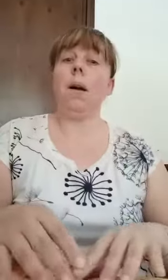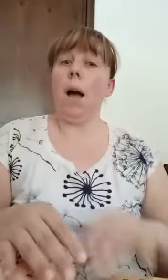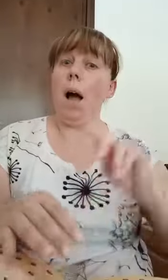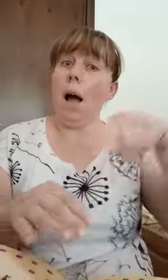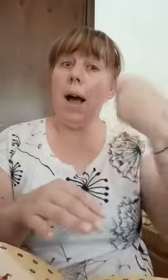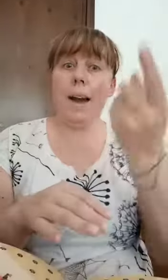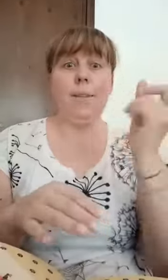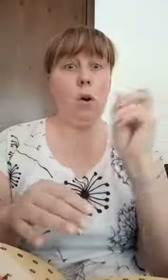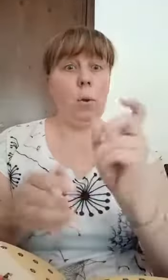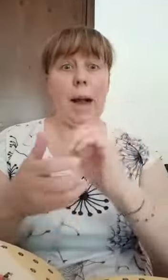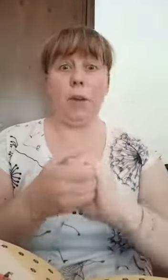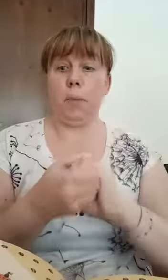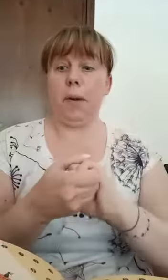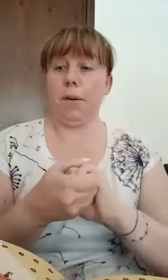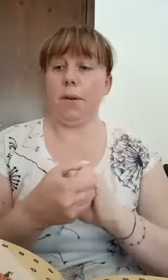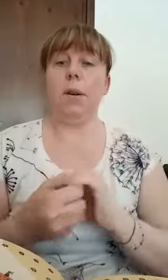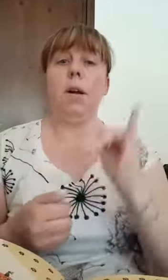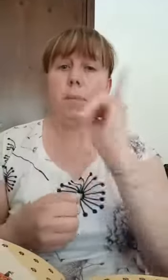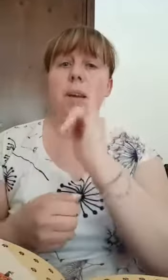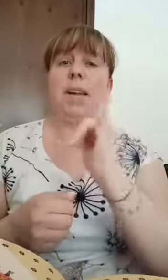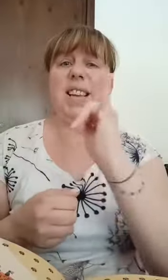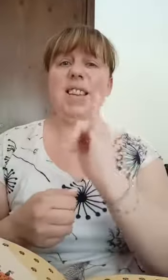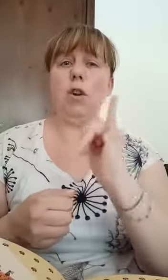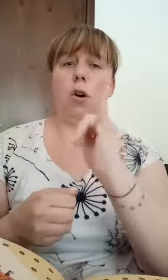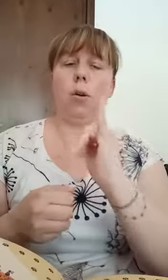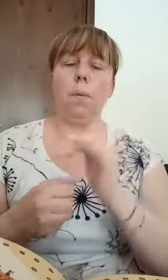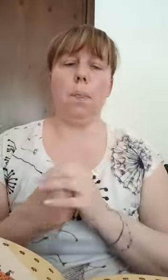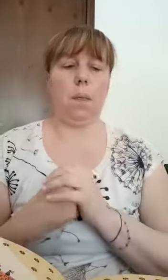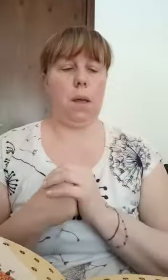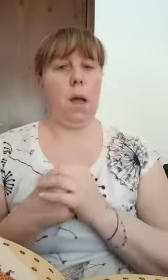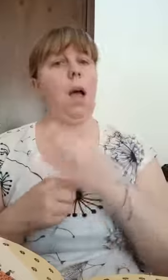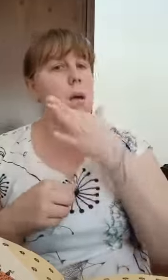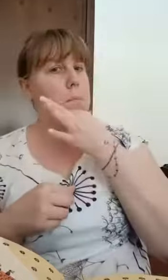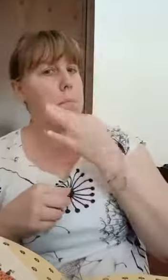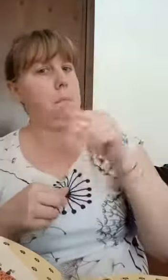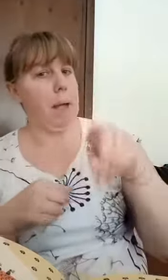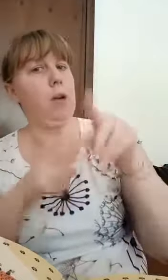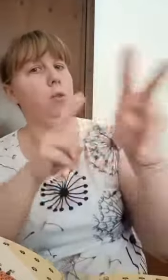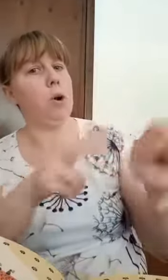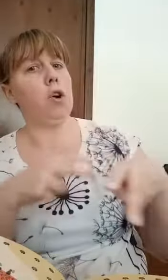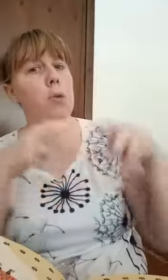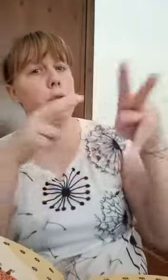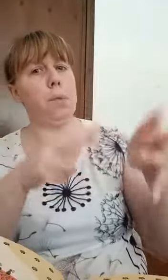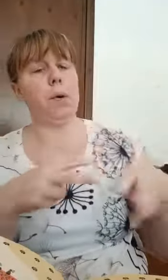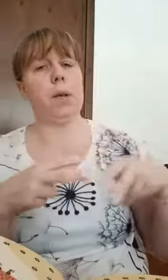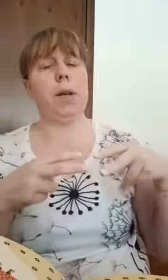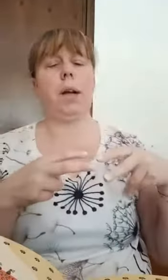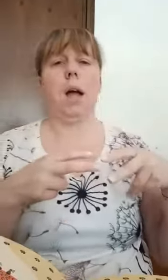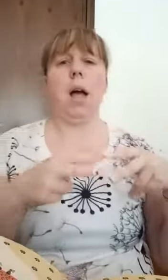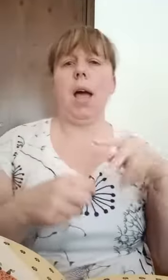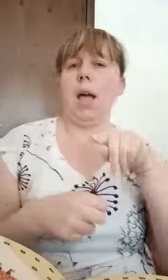arrivo un altro amico isidoro bello il tuo orto simone è ma